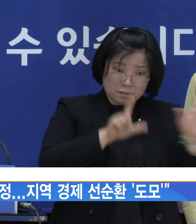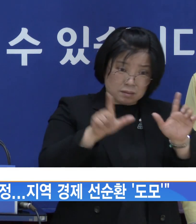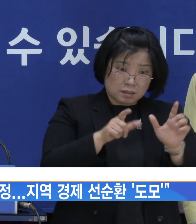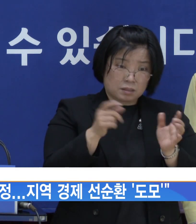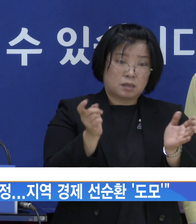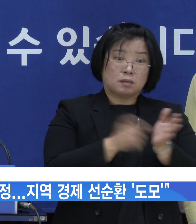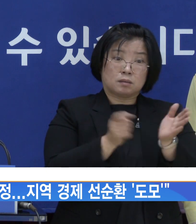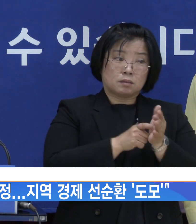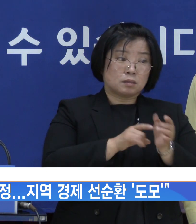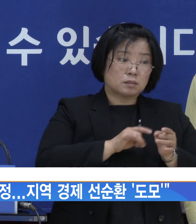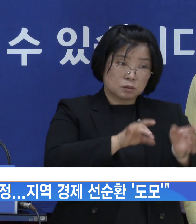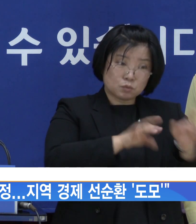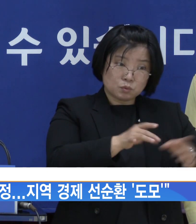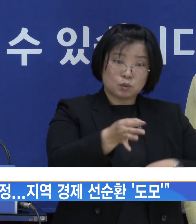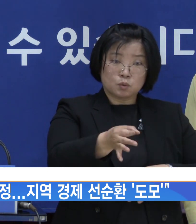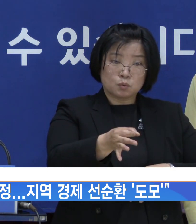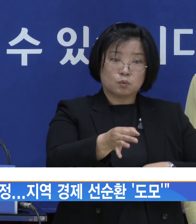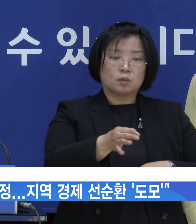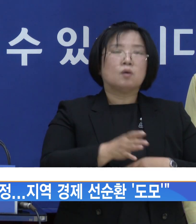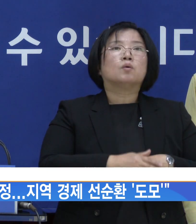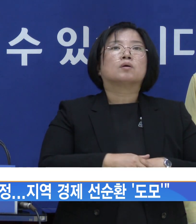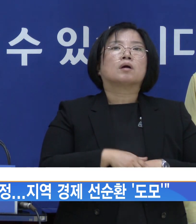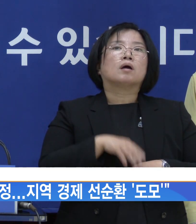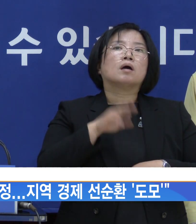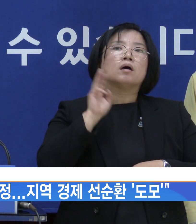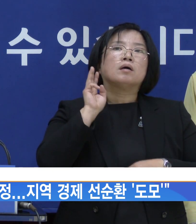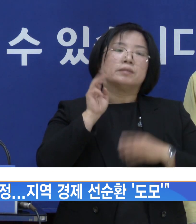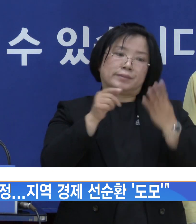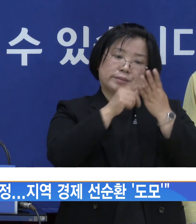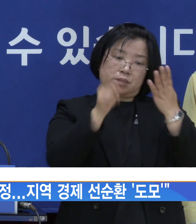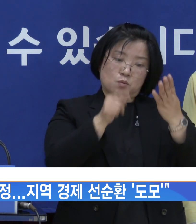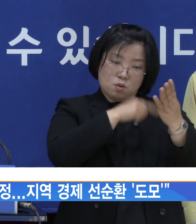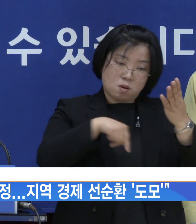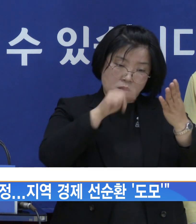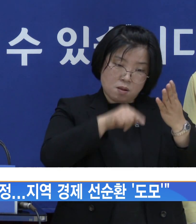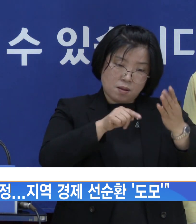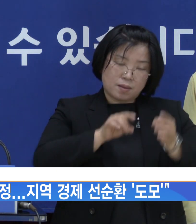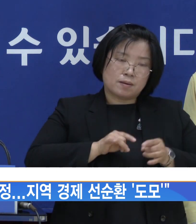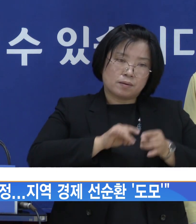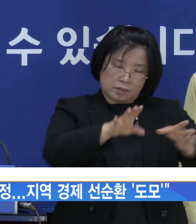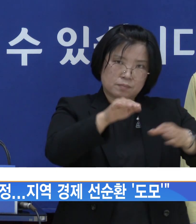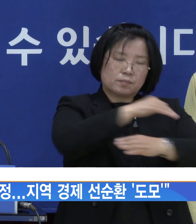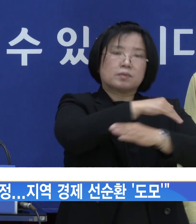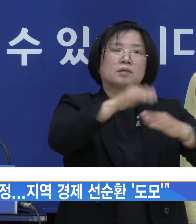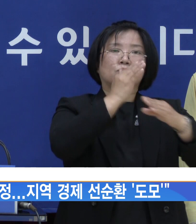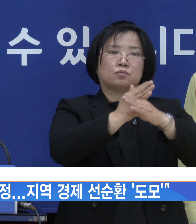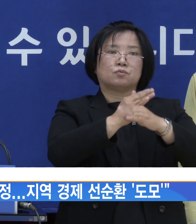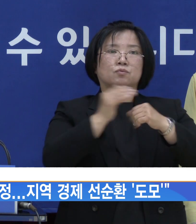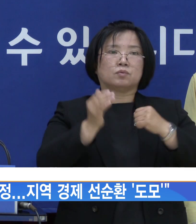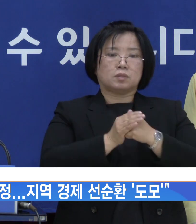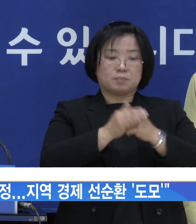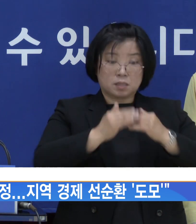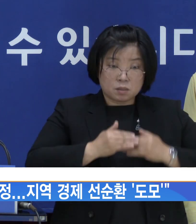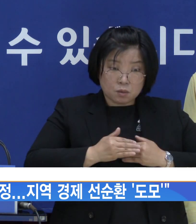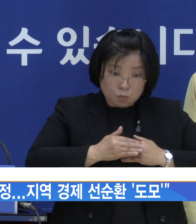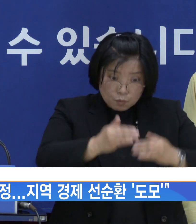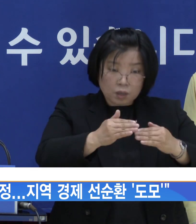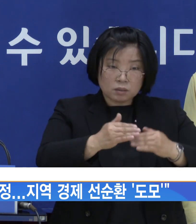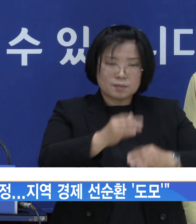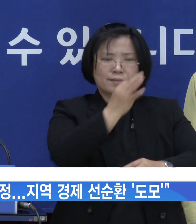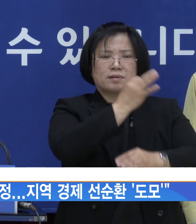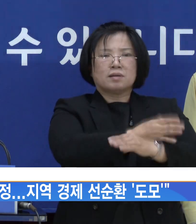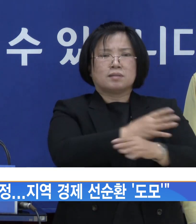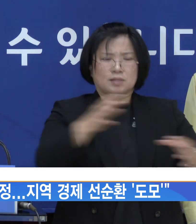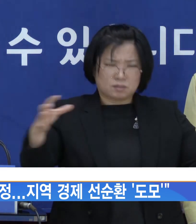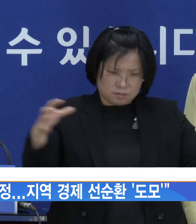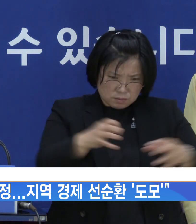긴급생계지원금은 가능하면 사흘 안에 지급할 계획입니다. 지급 절차를 간소화해서